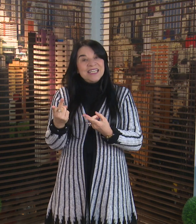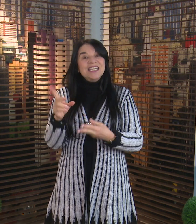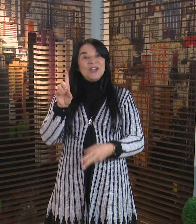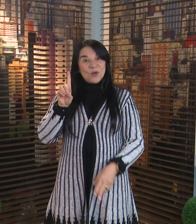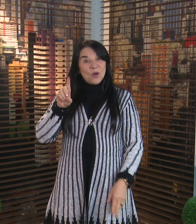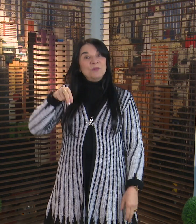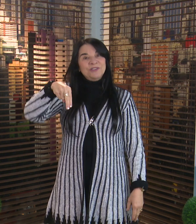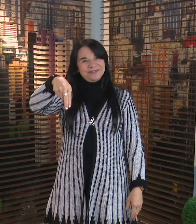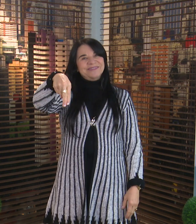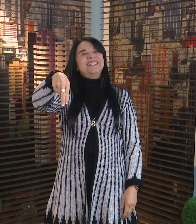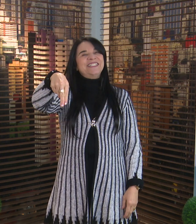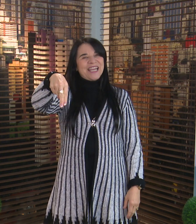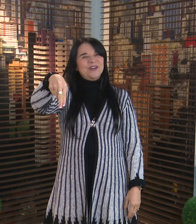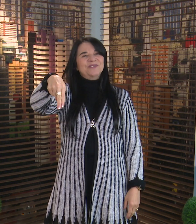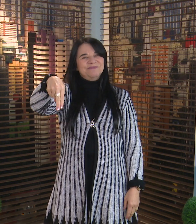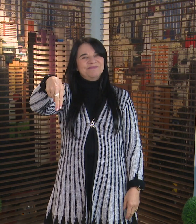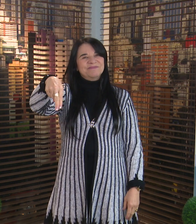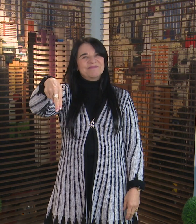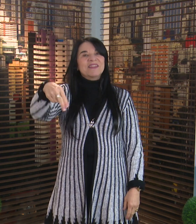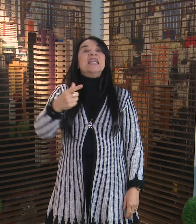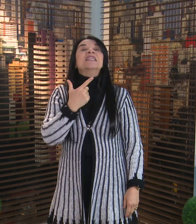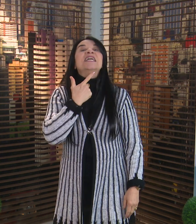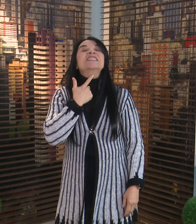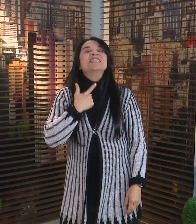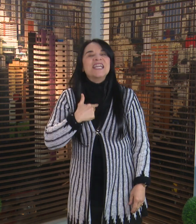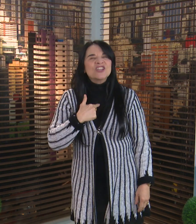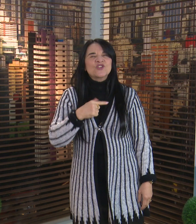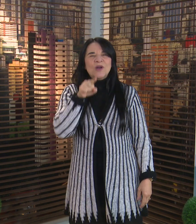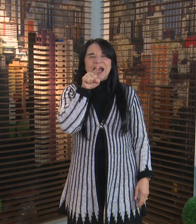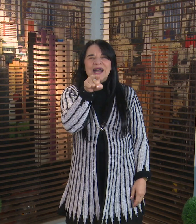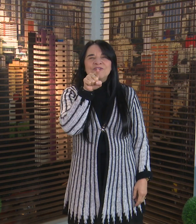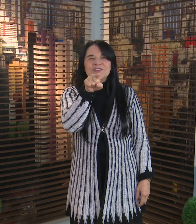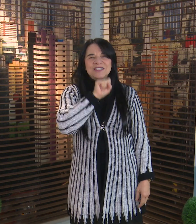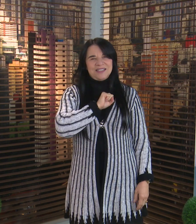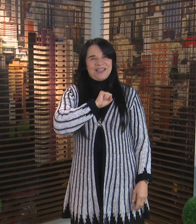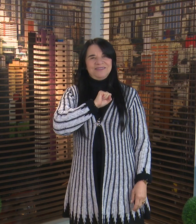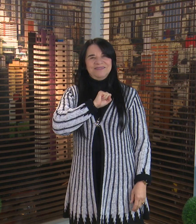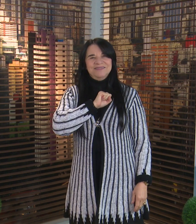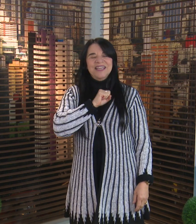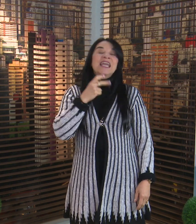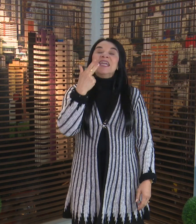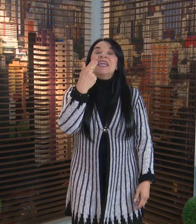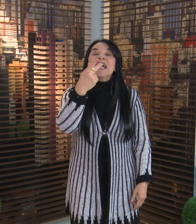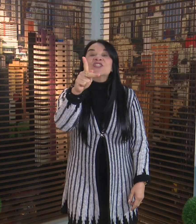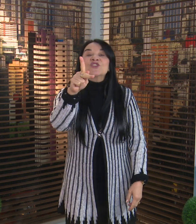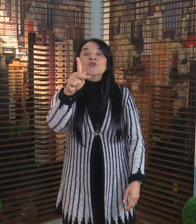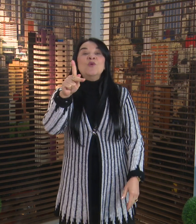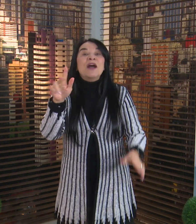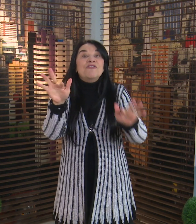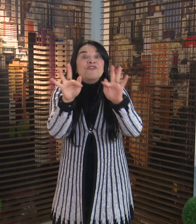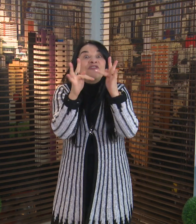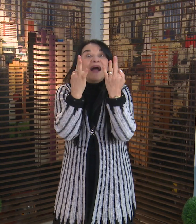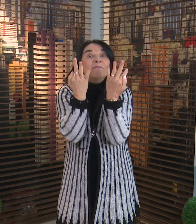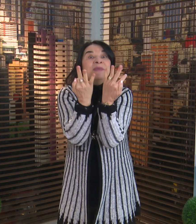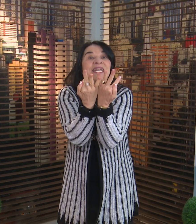Assim como Daniel. Desejo a você e a sua